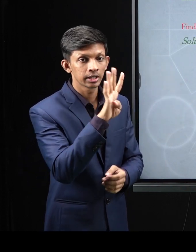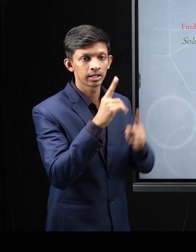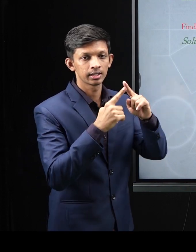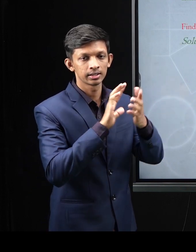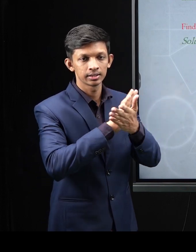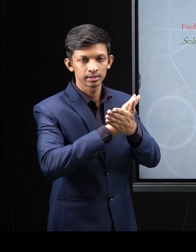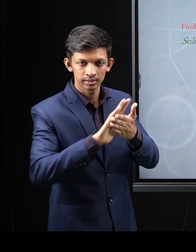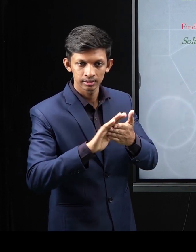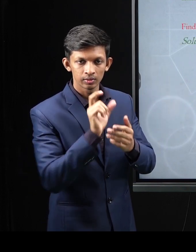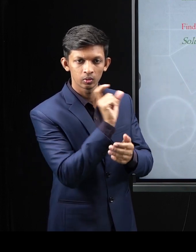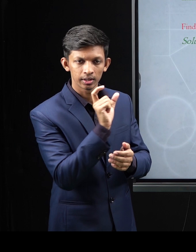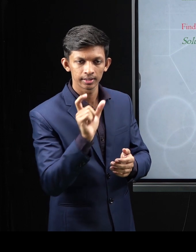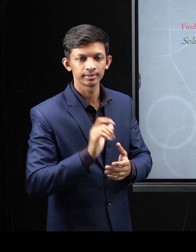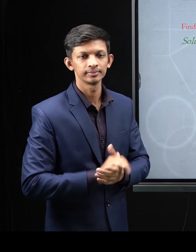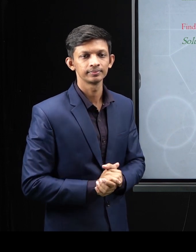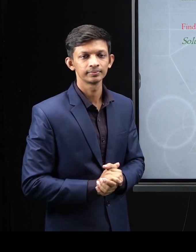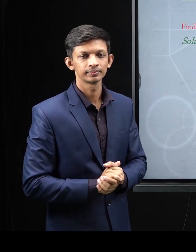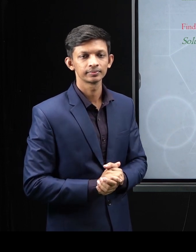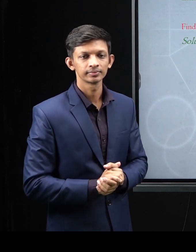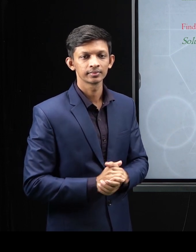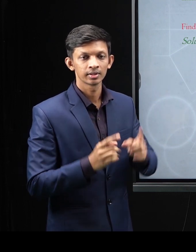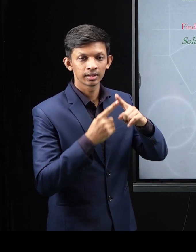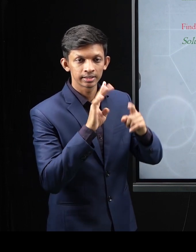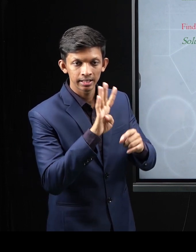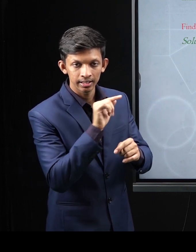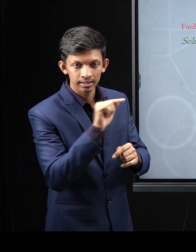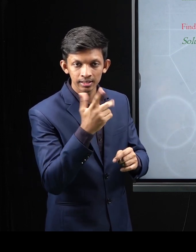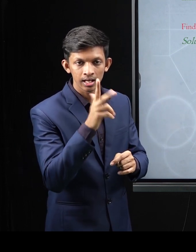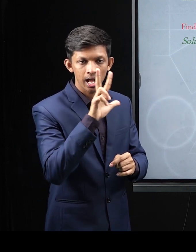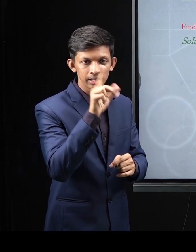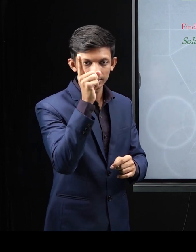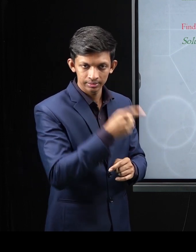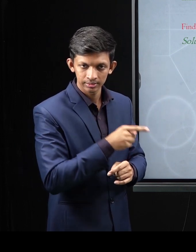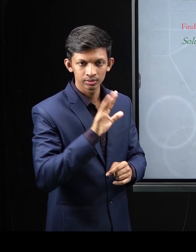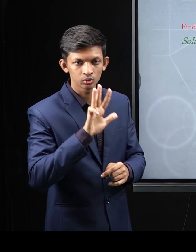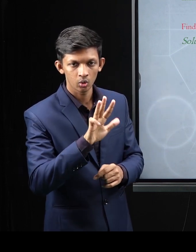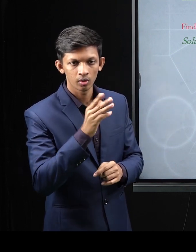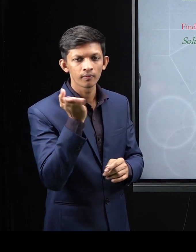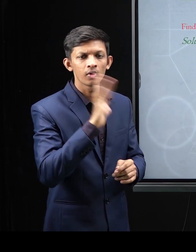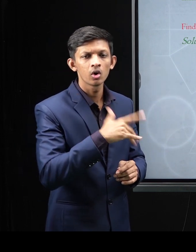టు 8/9 గివ్స్ ar³ ఈజ్ ఈక్వల్ టు 8/9, 1వ